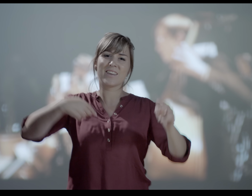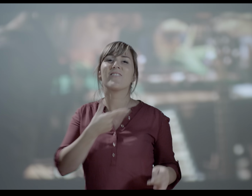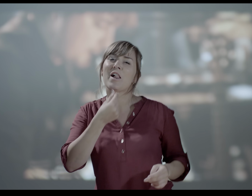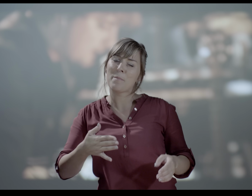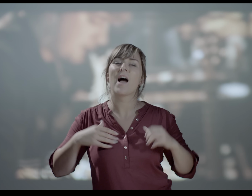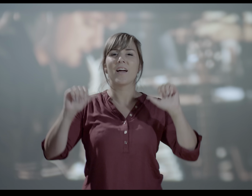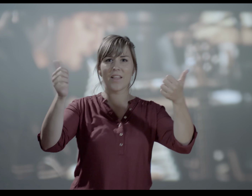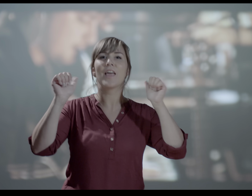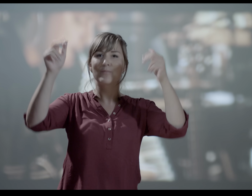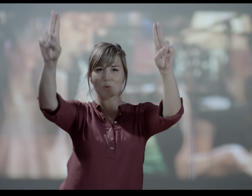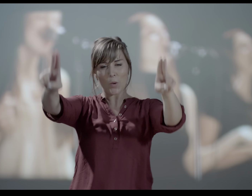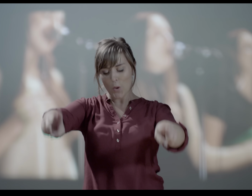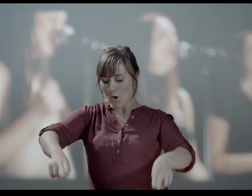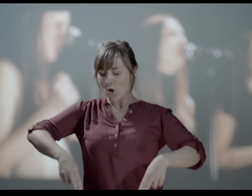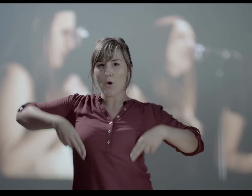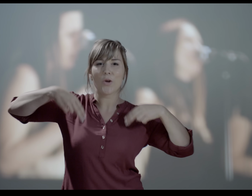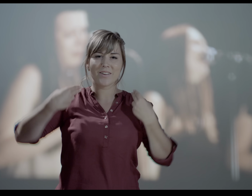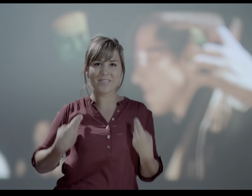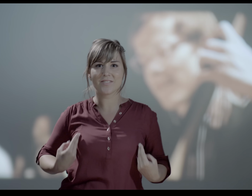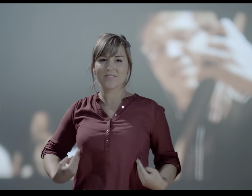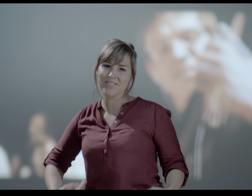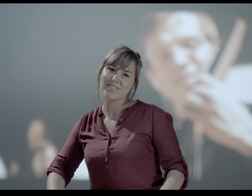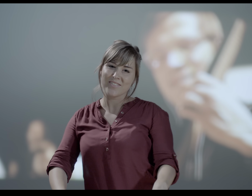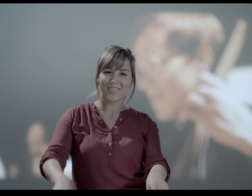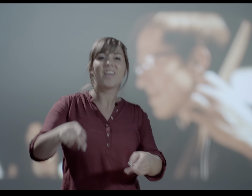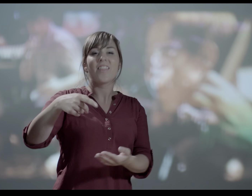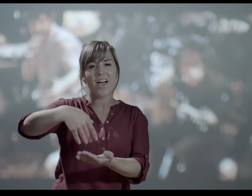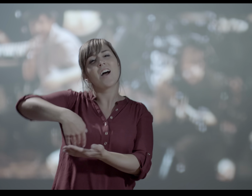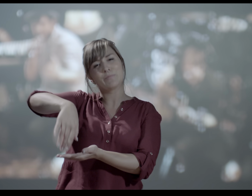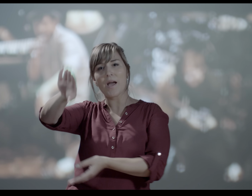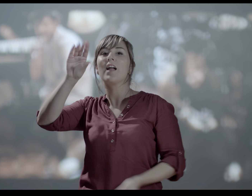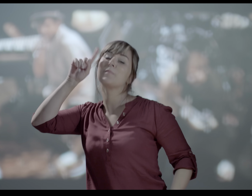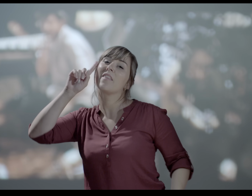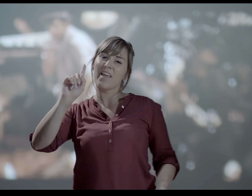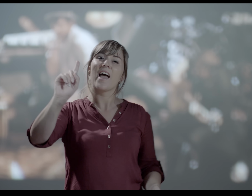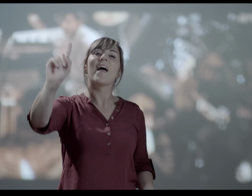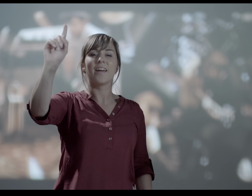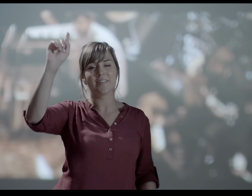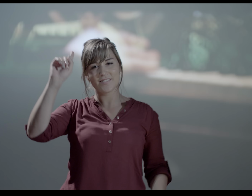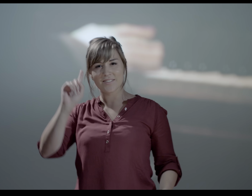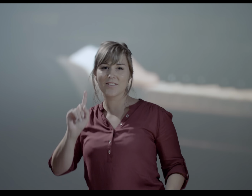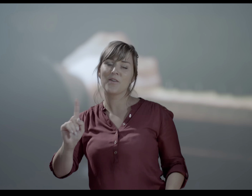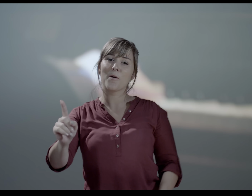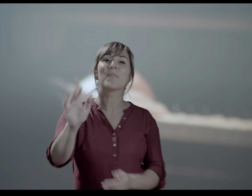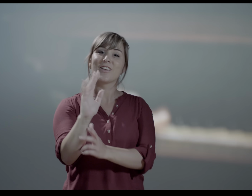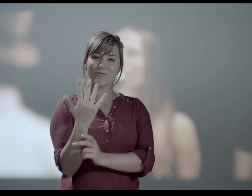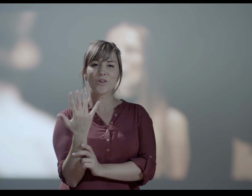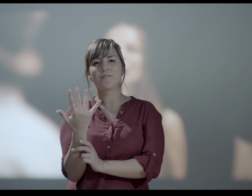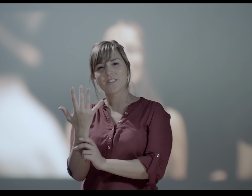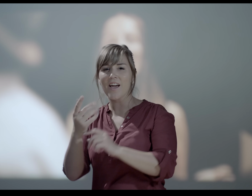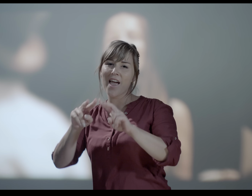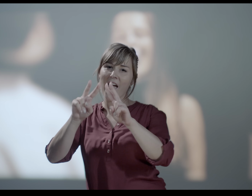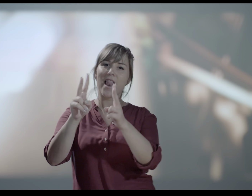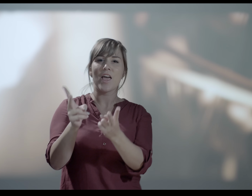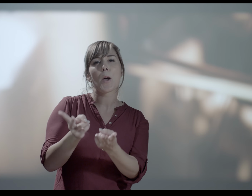Ich will mein Leben zurück Da ist mehr als man denkt Das